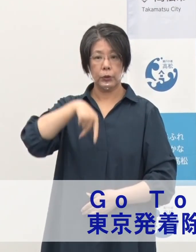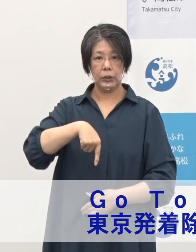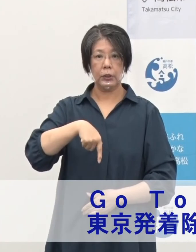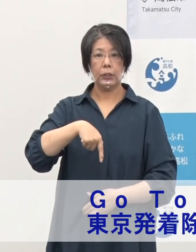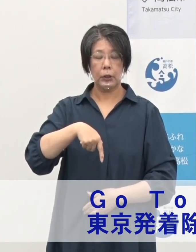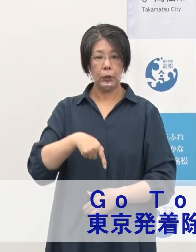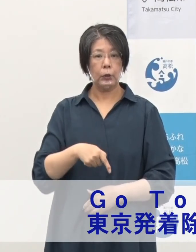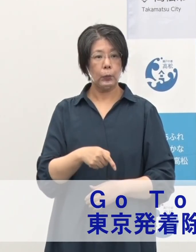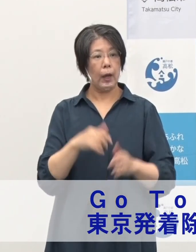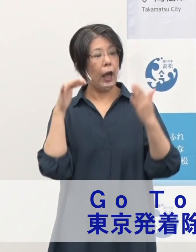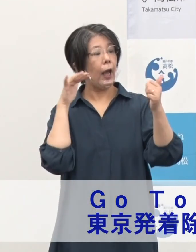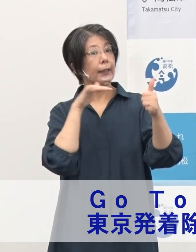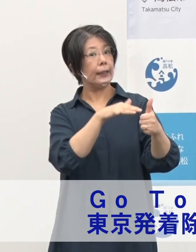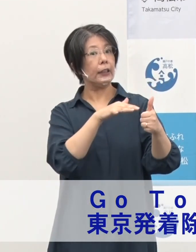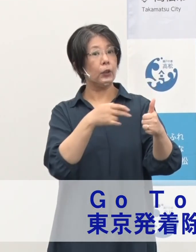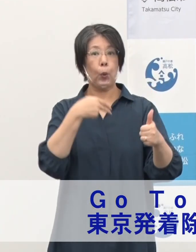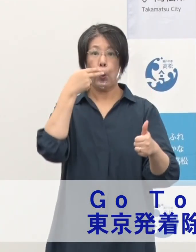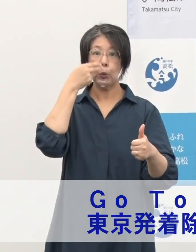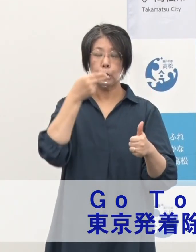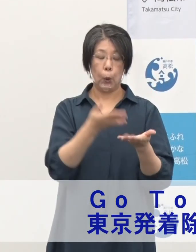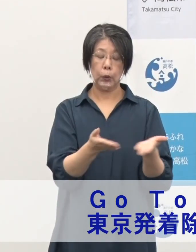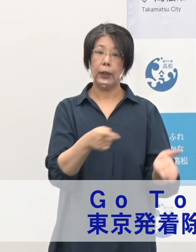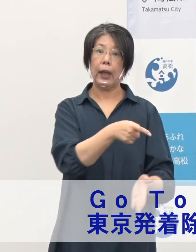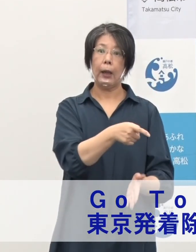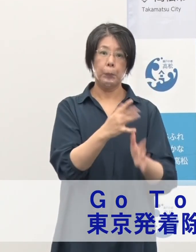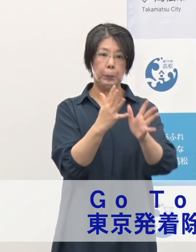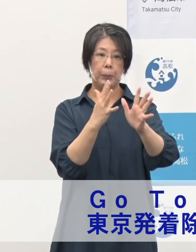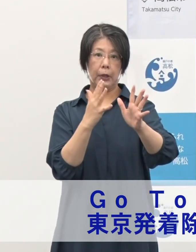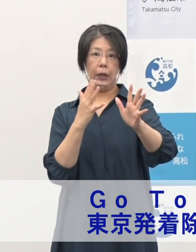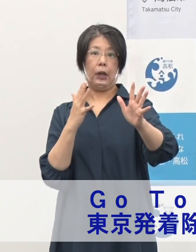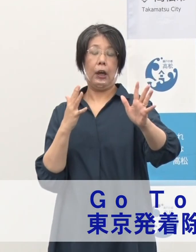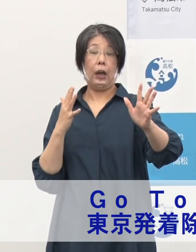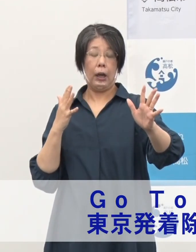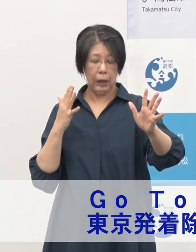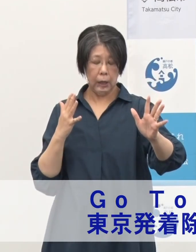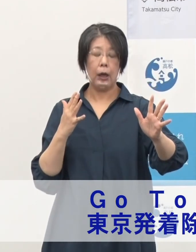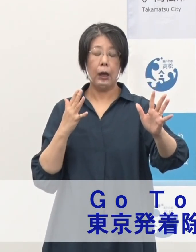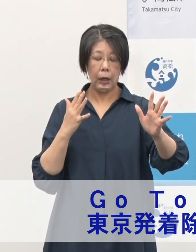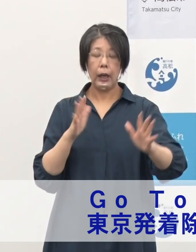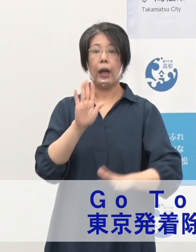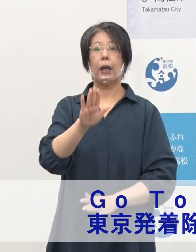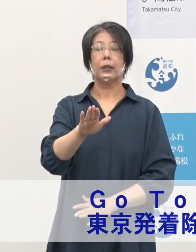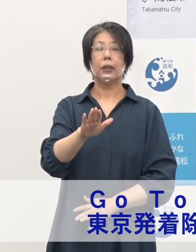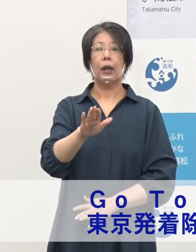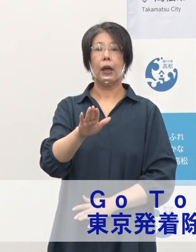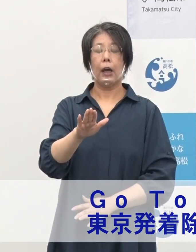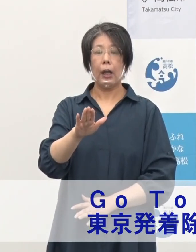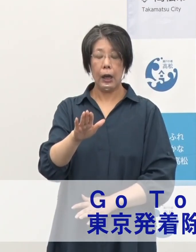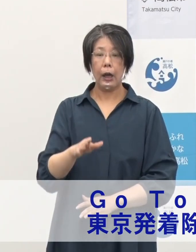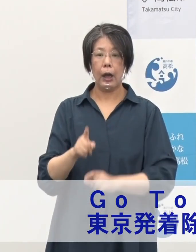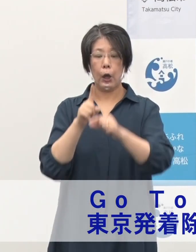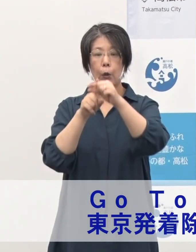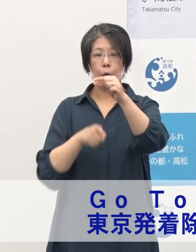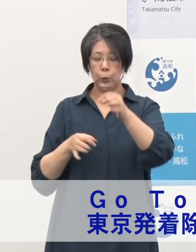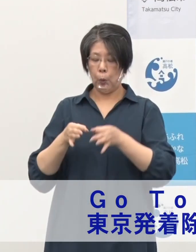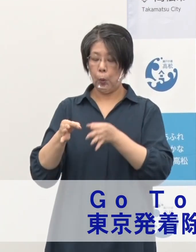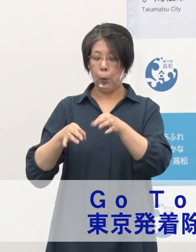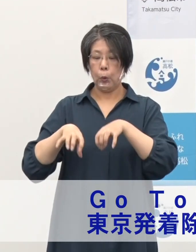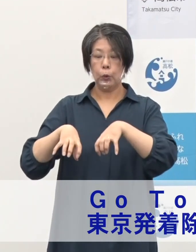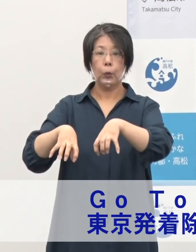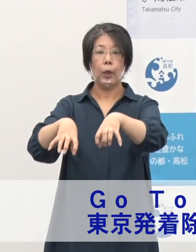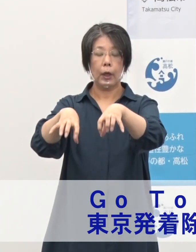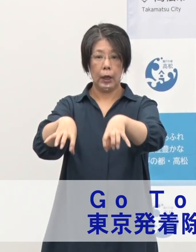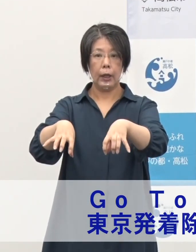例えば人気うどん店につきましては長蛇の列の行列が見られましたほか地方商店街でありますとか